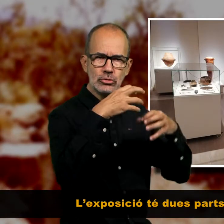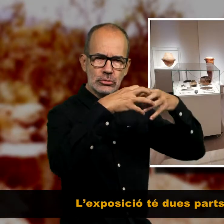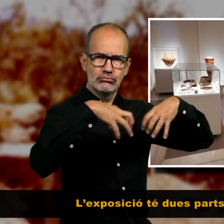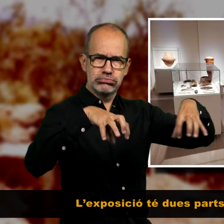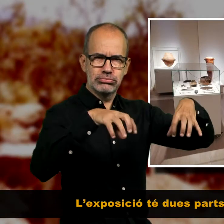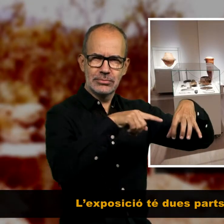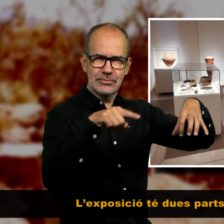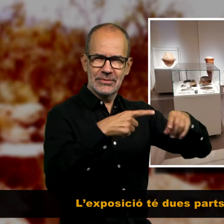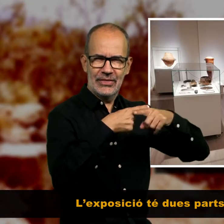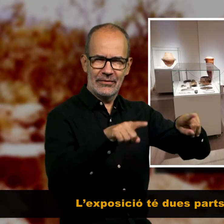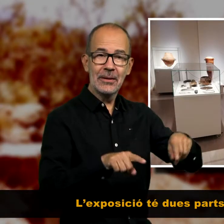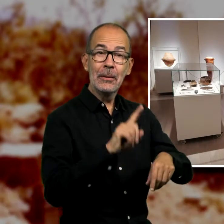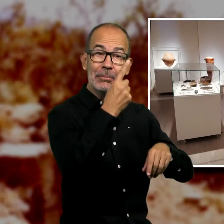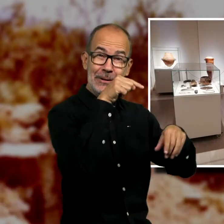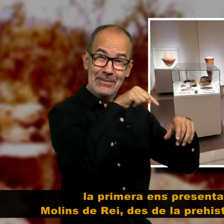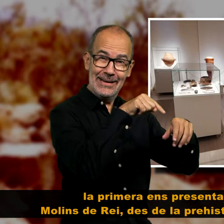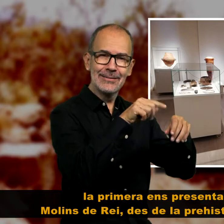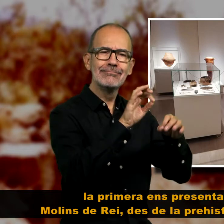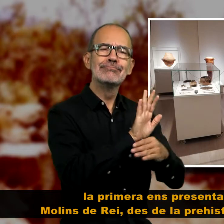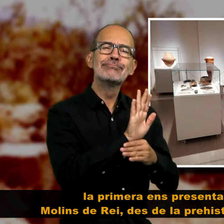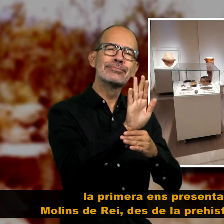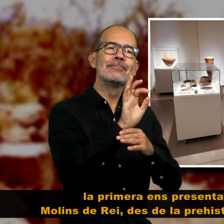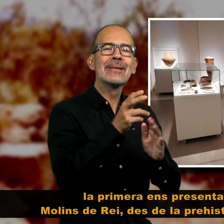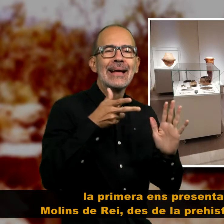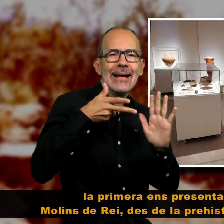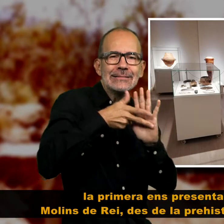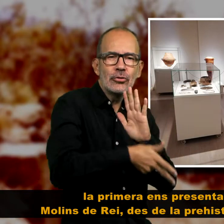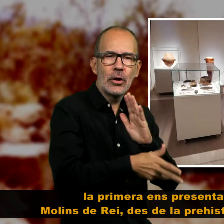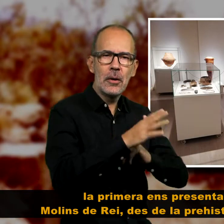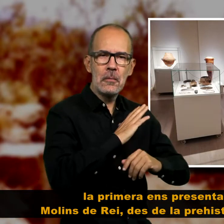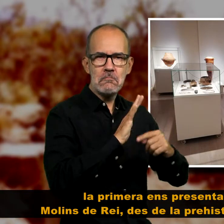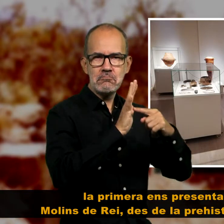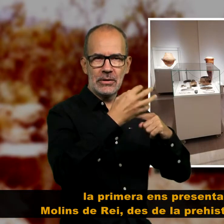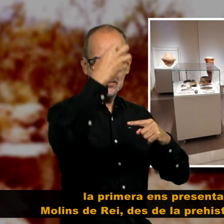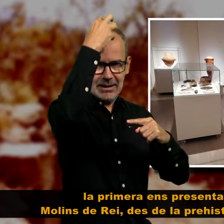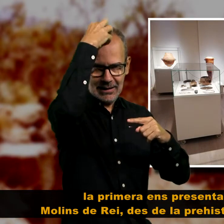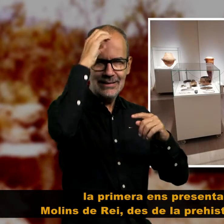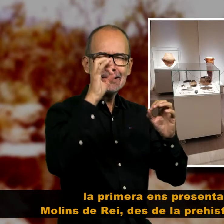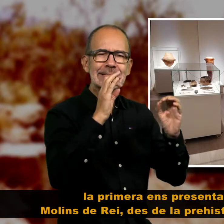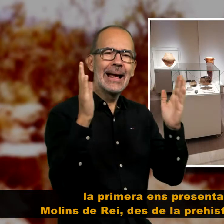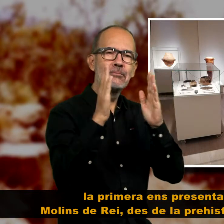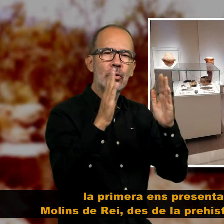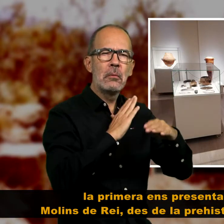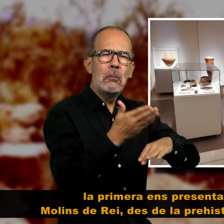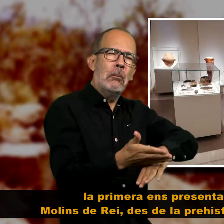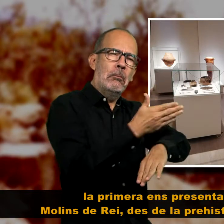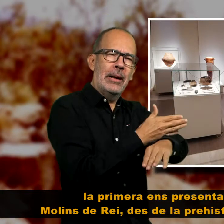L'exposició té dues parts diferenciades. La primera ens presenta la història de Molins de Rei, des de la prehistòria fins al segle